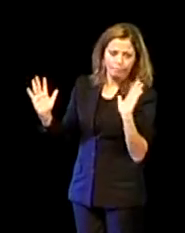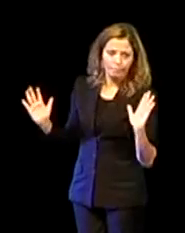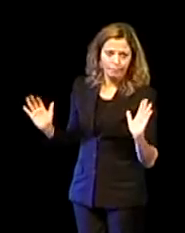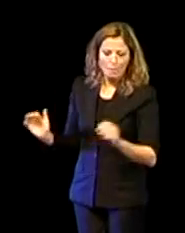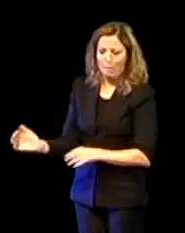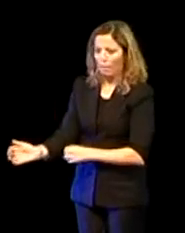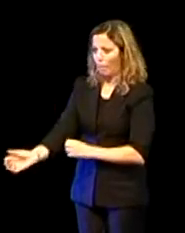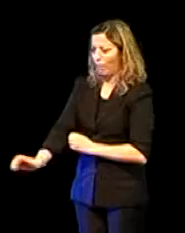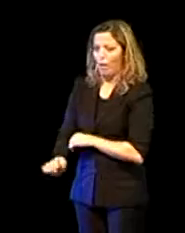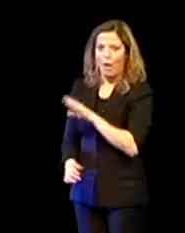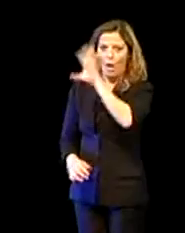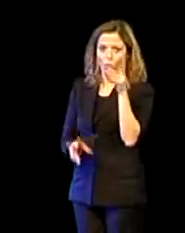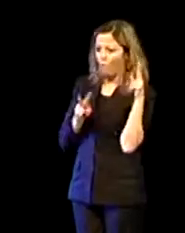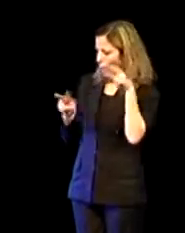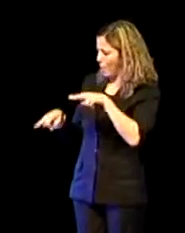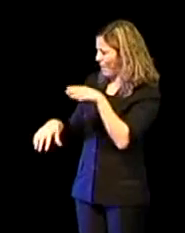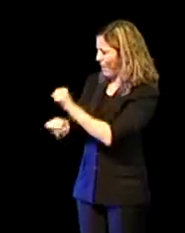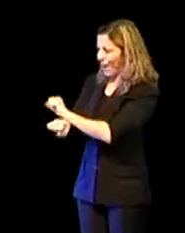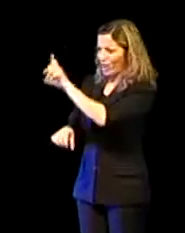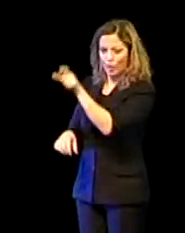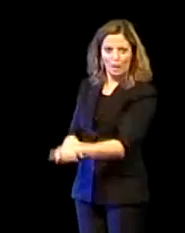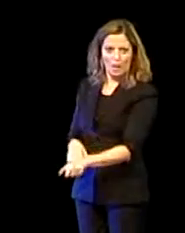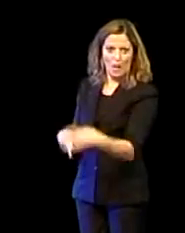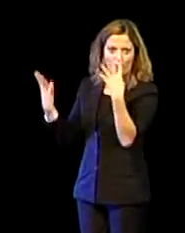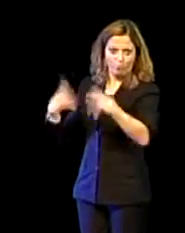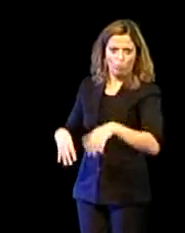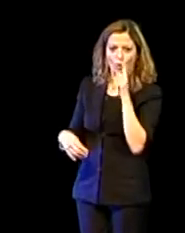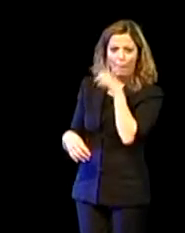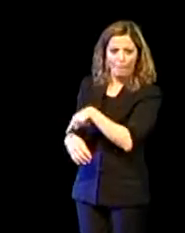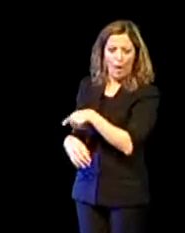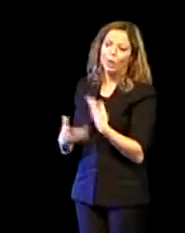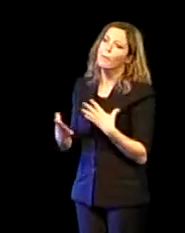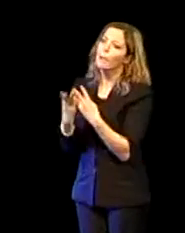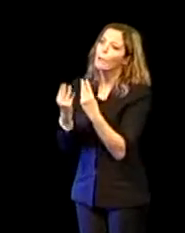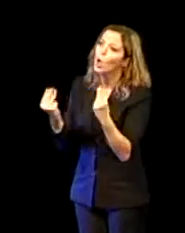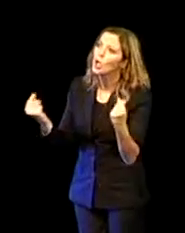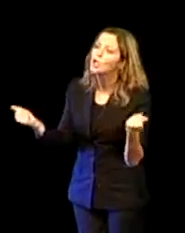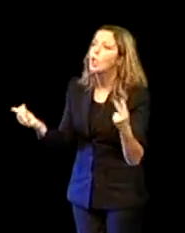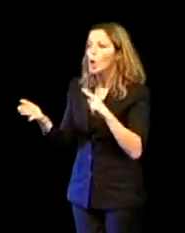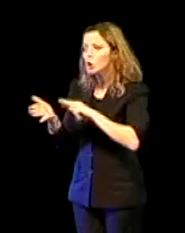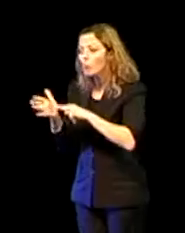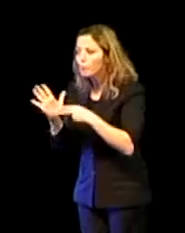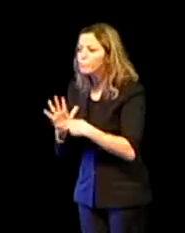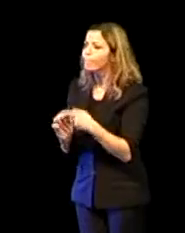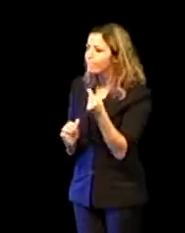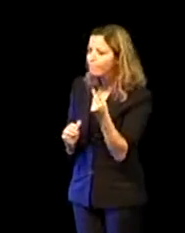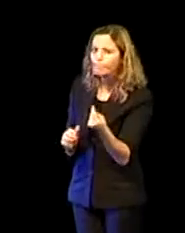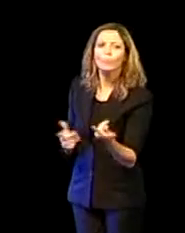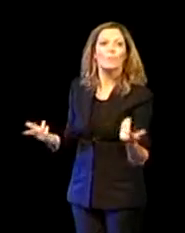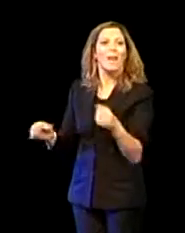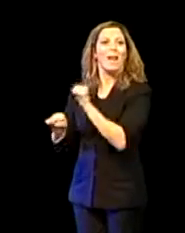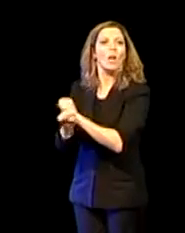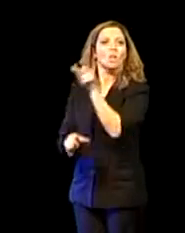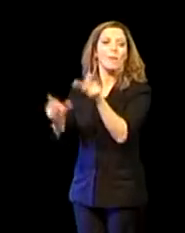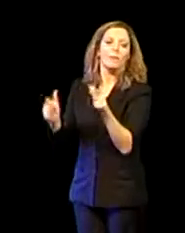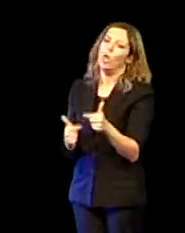ehm abbiamo risolto solo una piccola parte del problema cioè quella del sovraffollamento in parte tanto da rientrare in